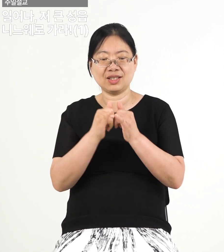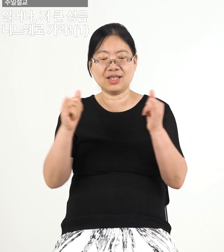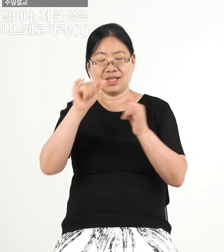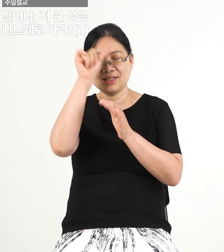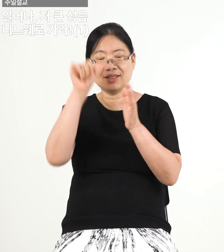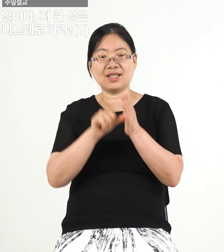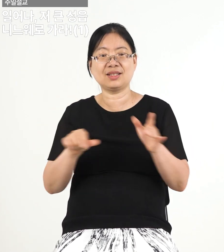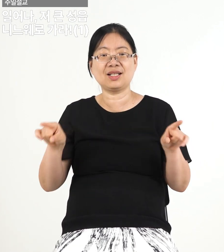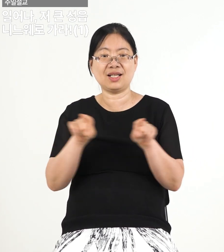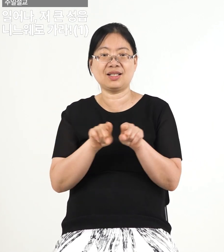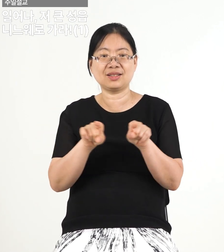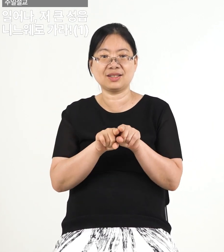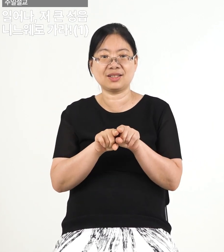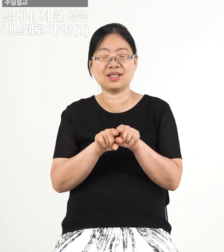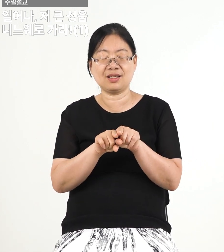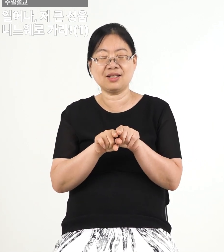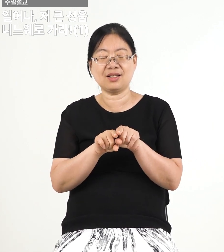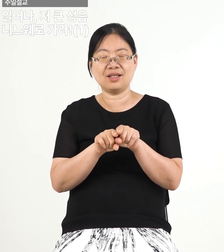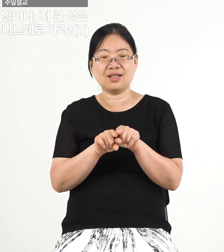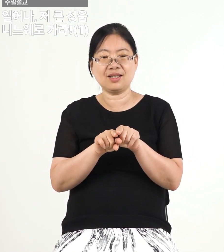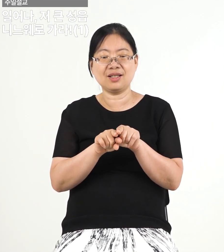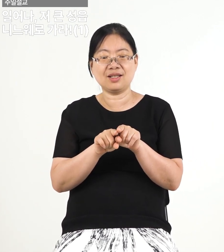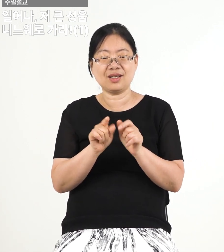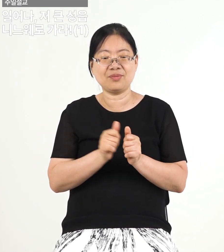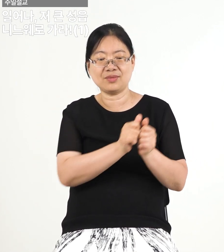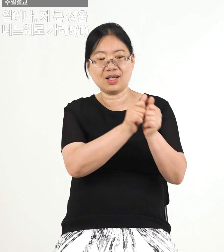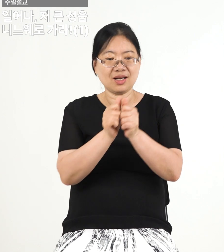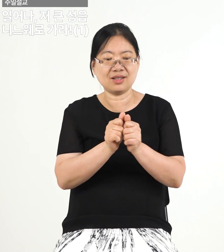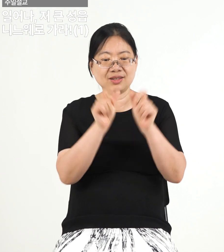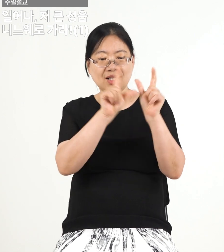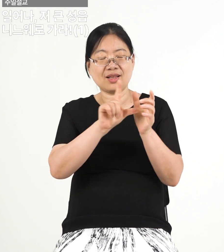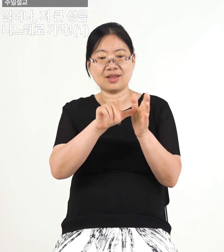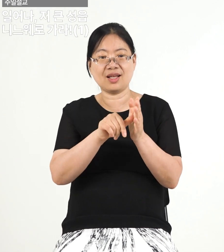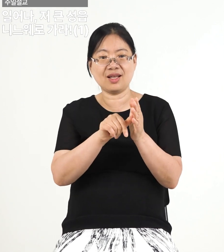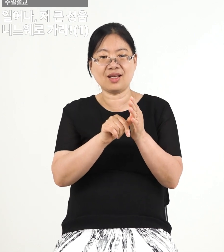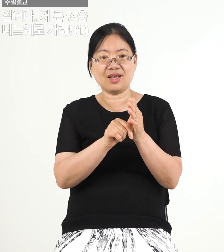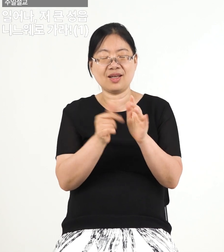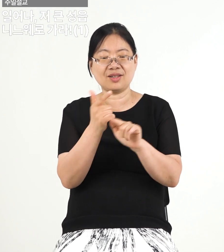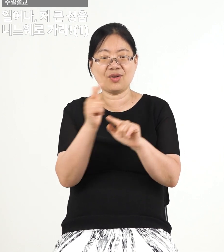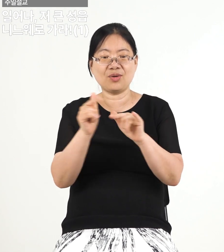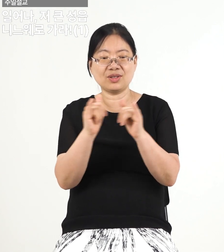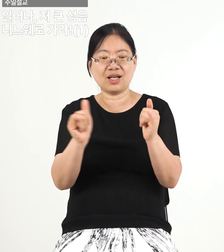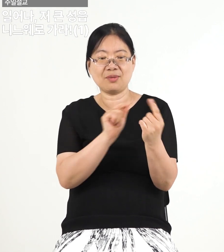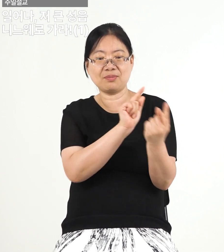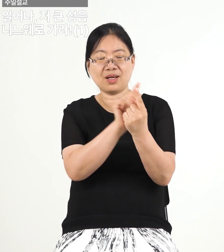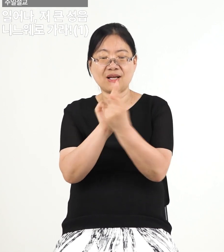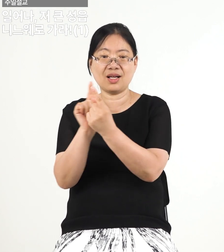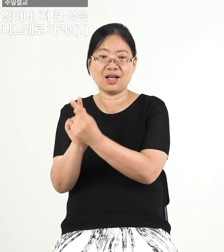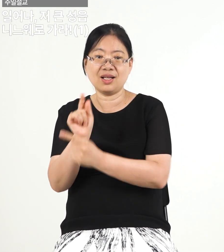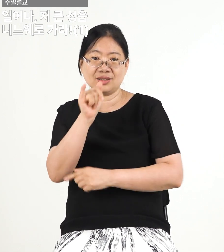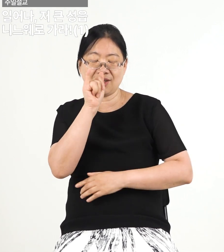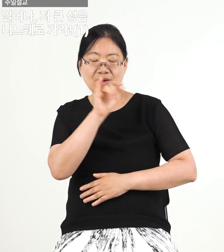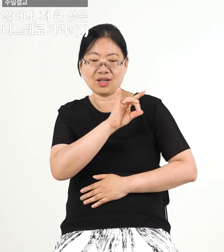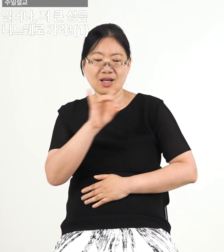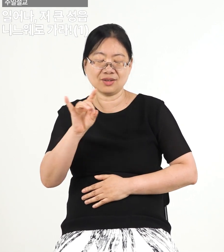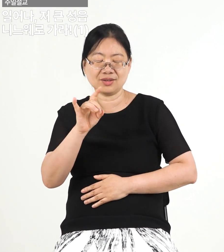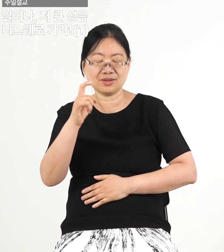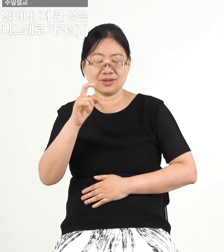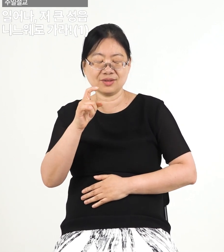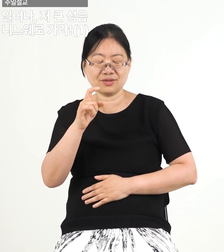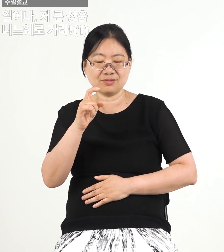인생을 같이 버성겨 살면서 이런저런 사람을 만나다 보면 이런 분이 가끔 눈에 들어와요.